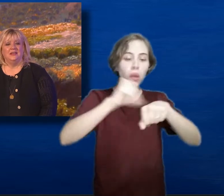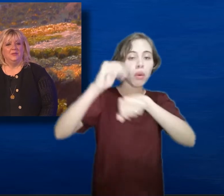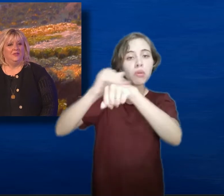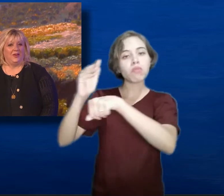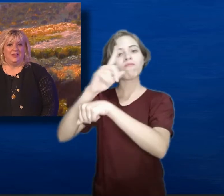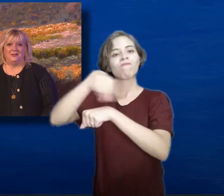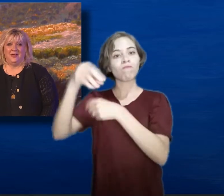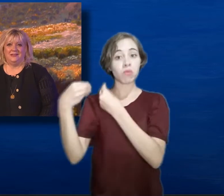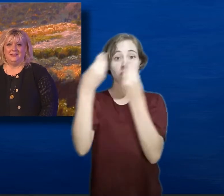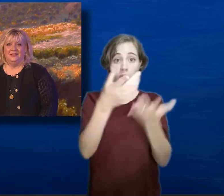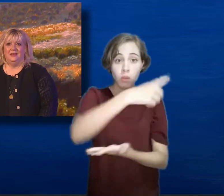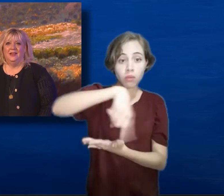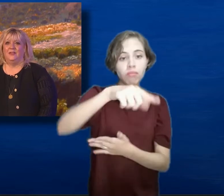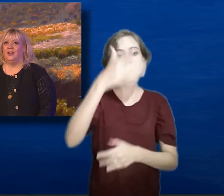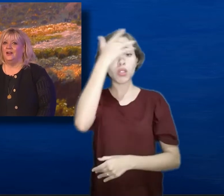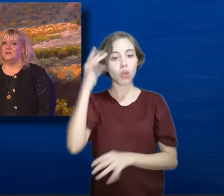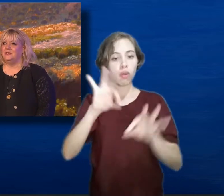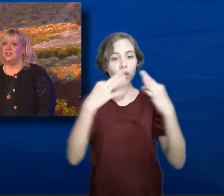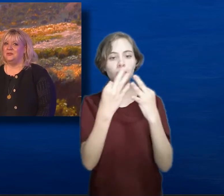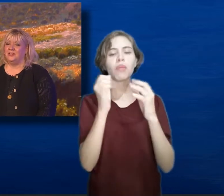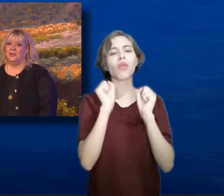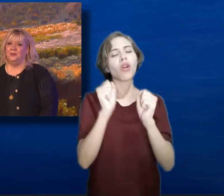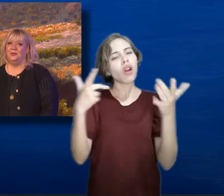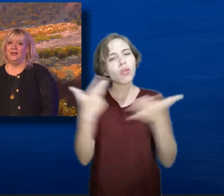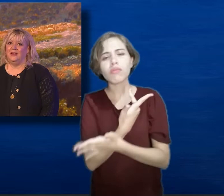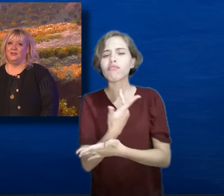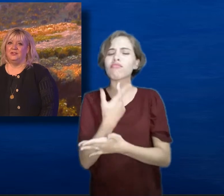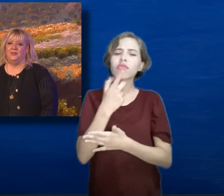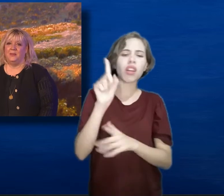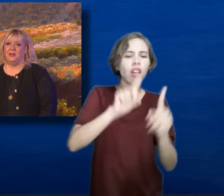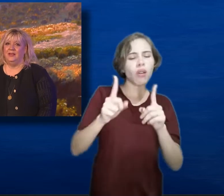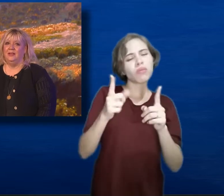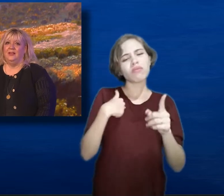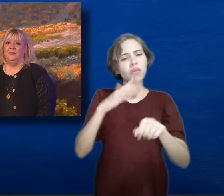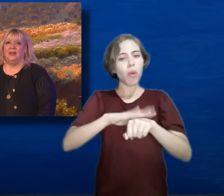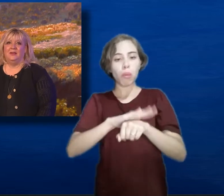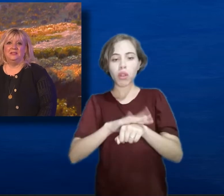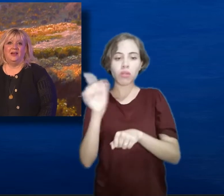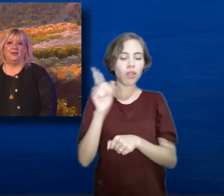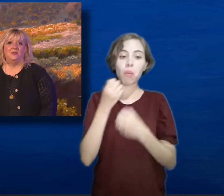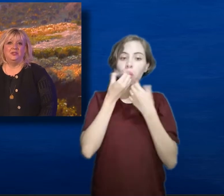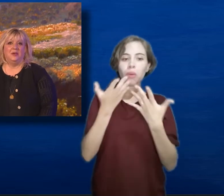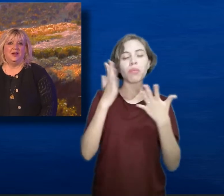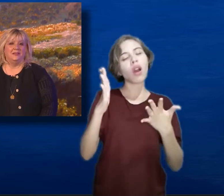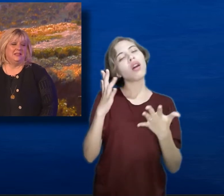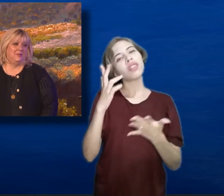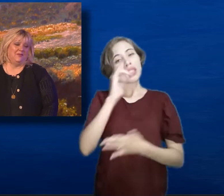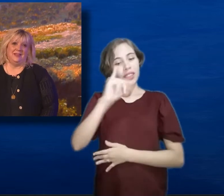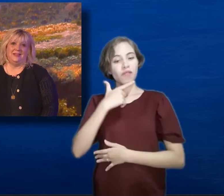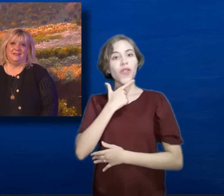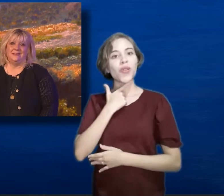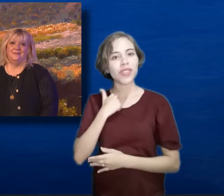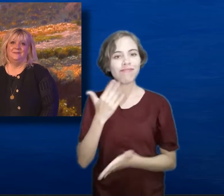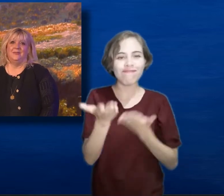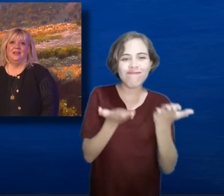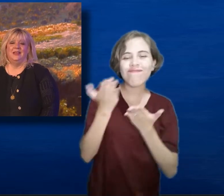deve contribuir para o reino de várias maneiras. Os chamados que recebem e a outras pessoas de sua família podem vir em